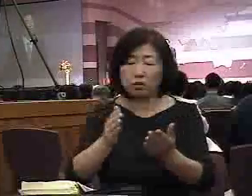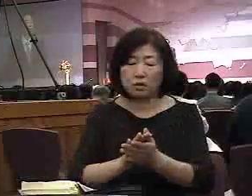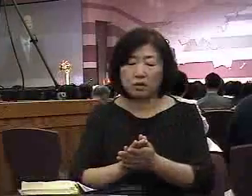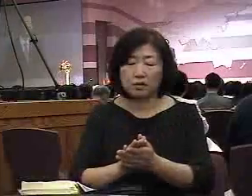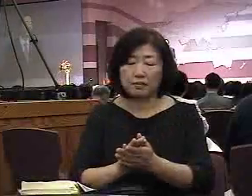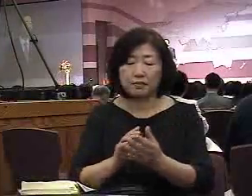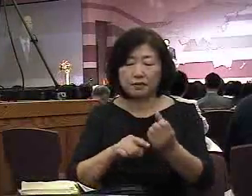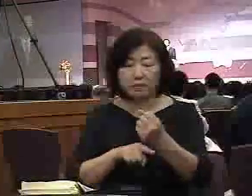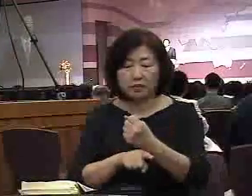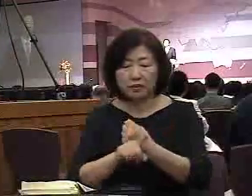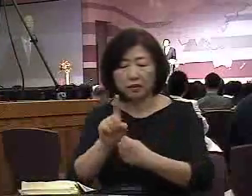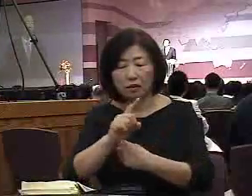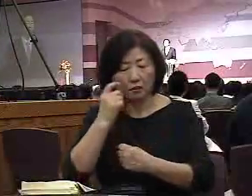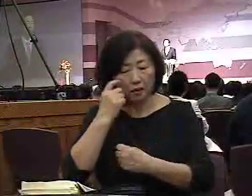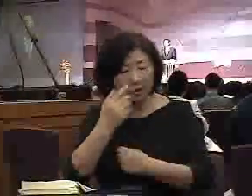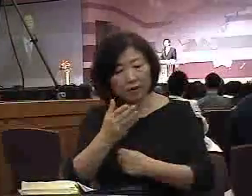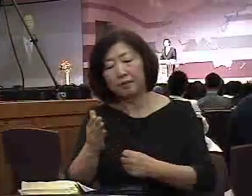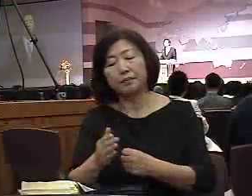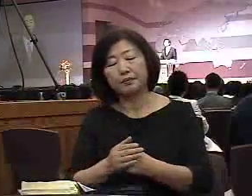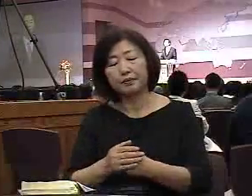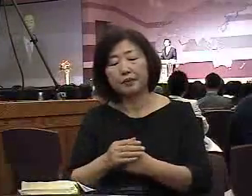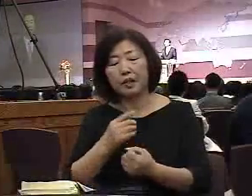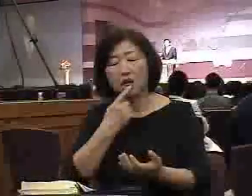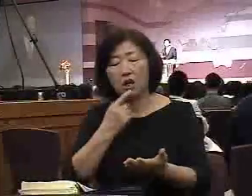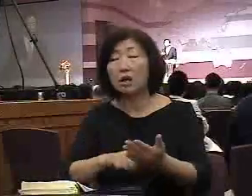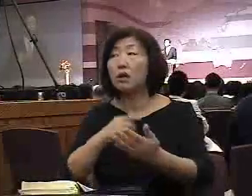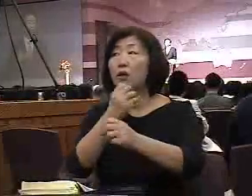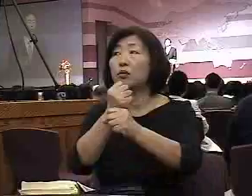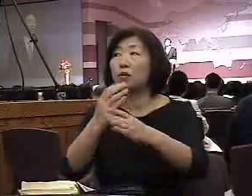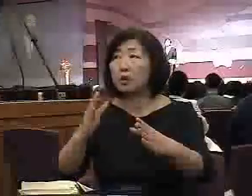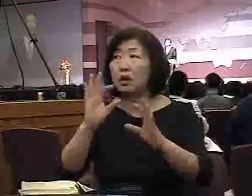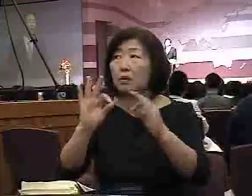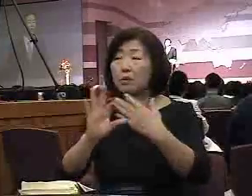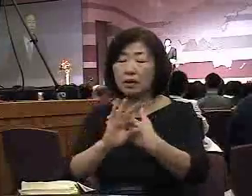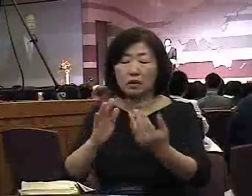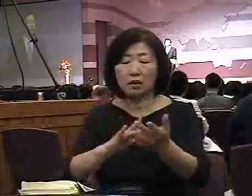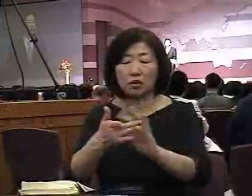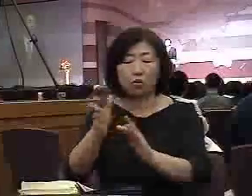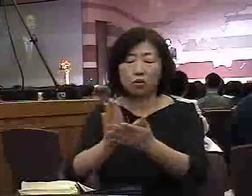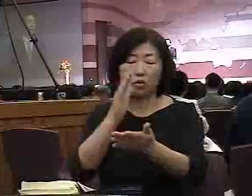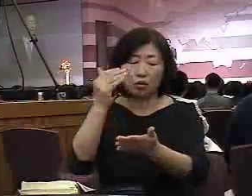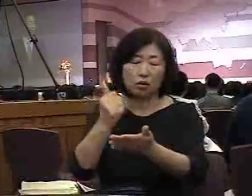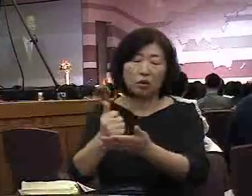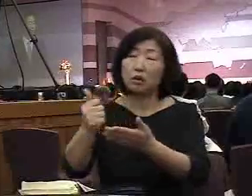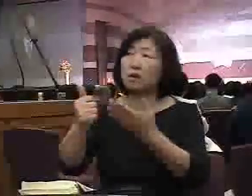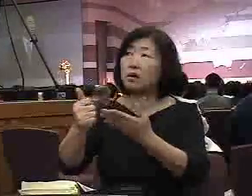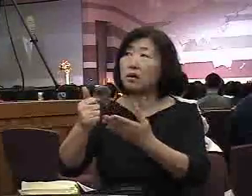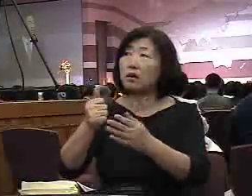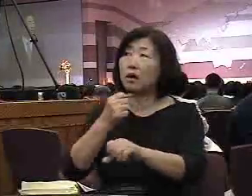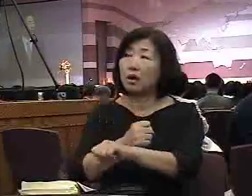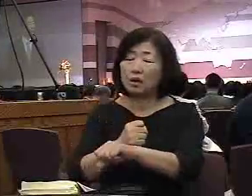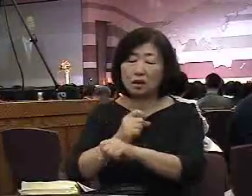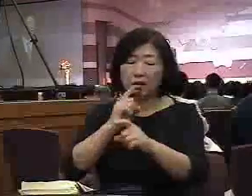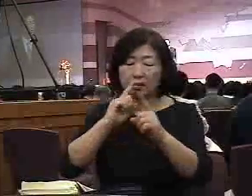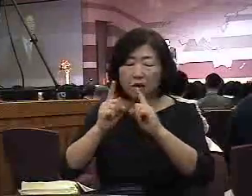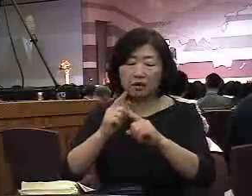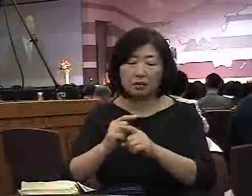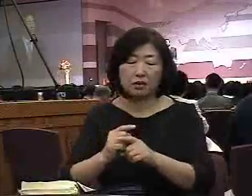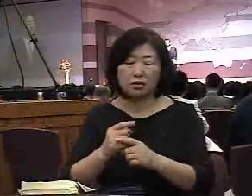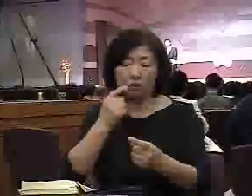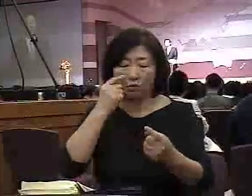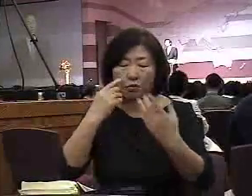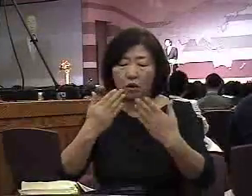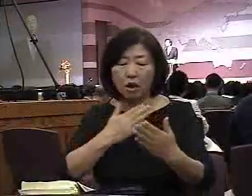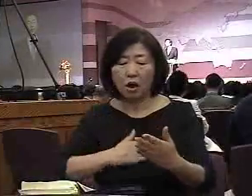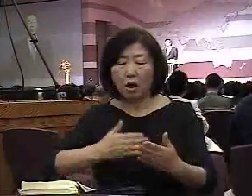테스트가 무엇입니까? 쉽게 풀어본다면 예수 그리스도께서 하신 말씀에서 우리가 분명히 알 수가